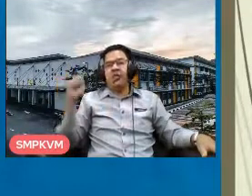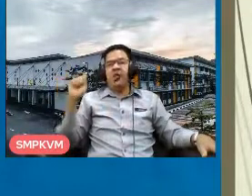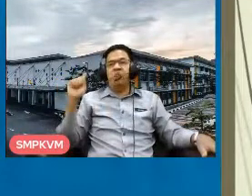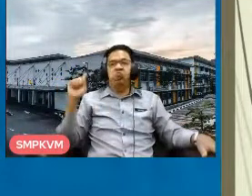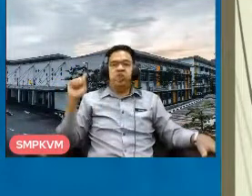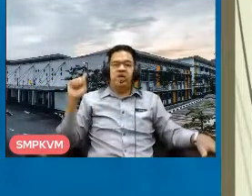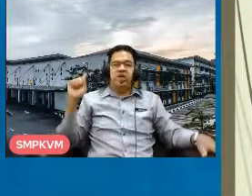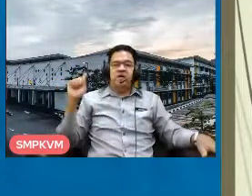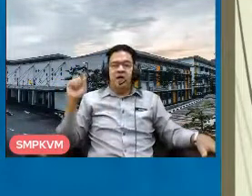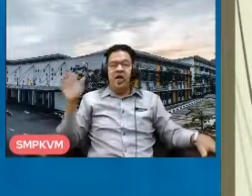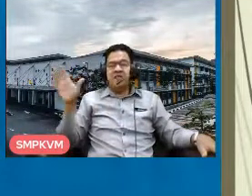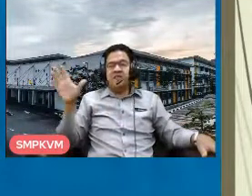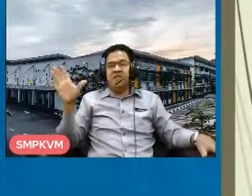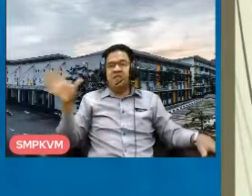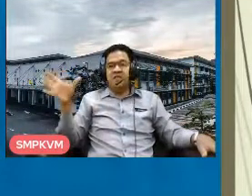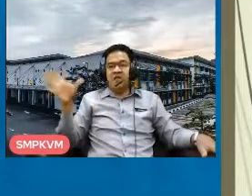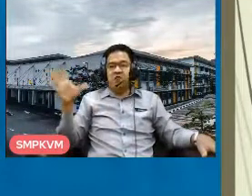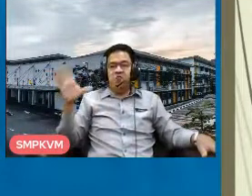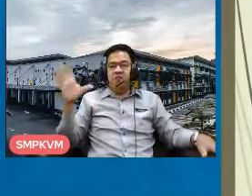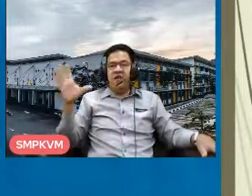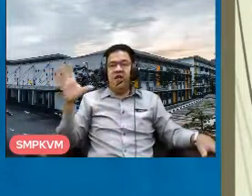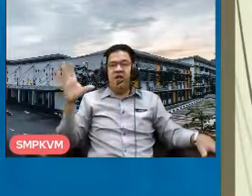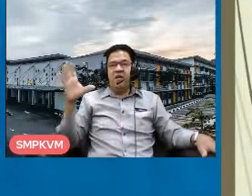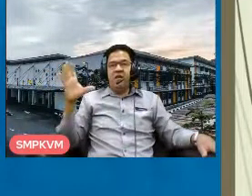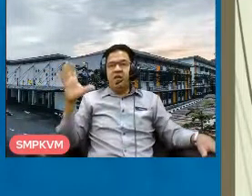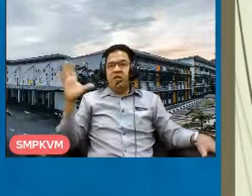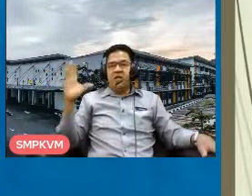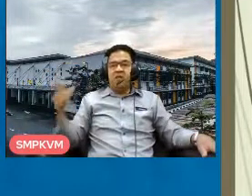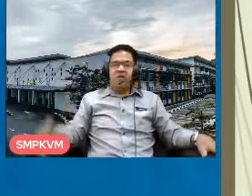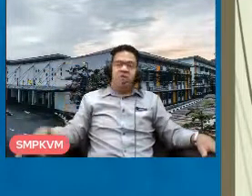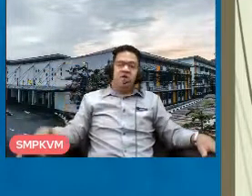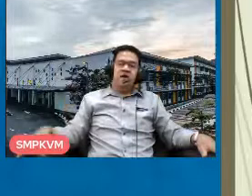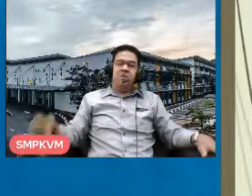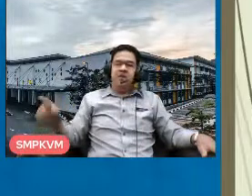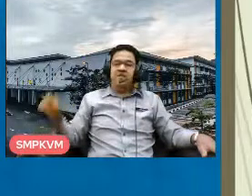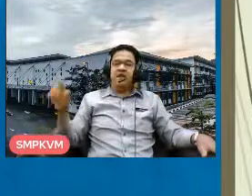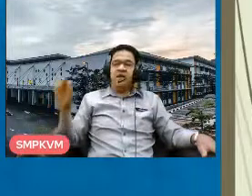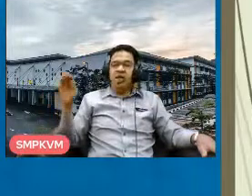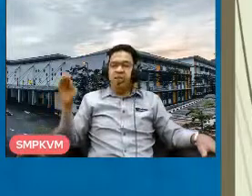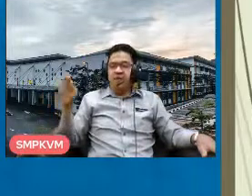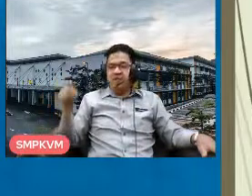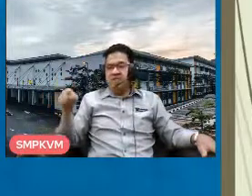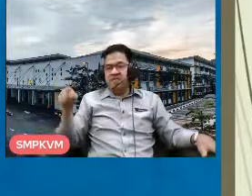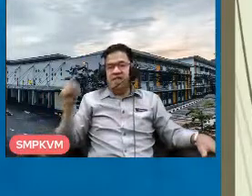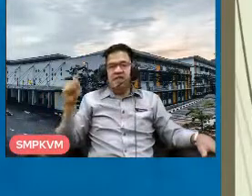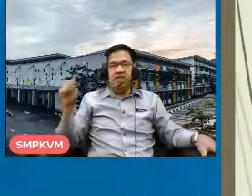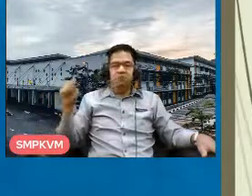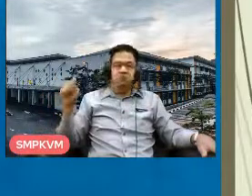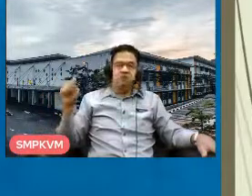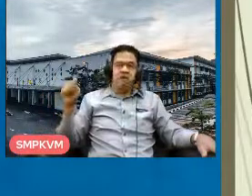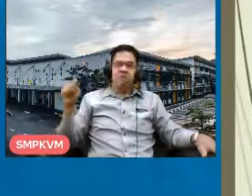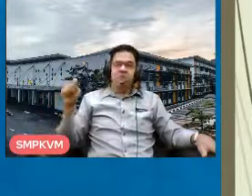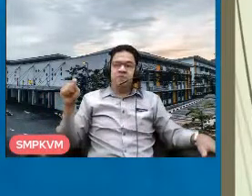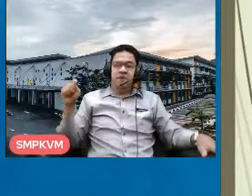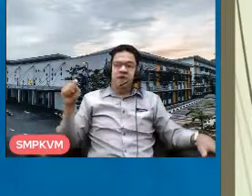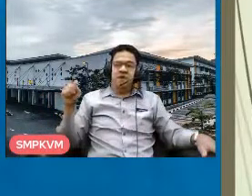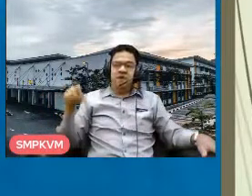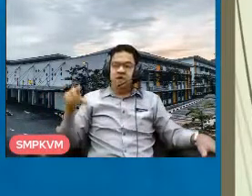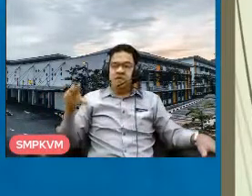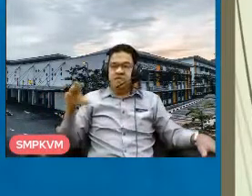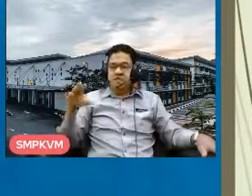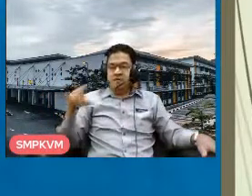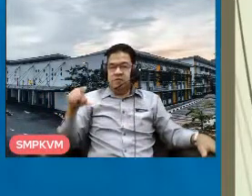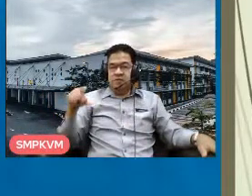sekolah ini kita akan pakai buku nih alas kali kita kumpul balik kita akan bagi mereka berdasarkan apa yang dikatakan dalam buku nih